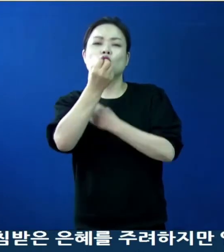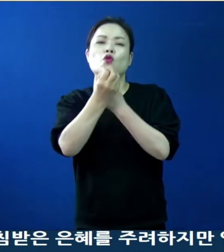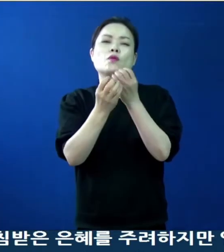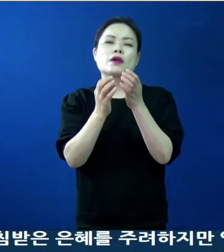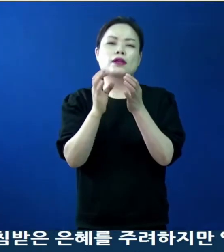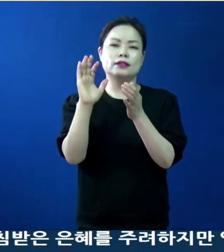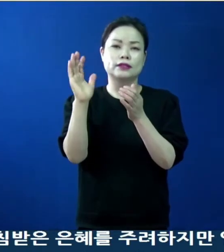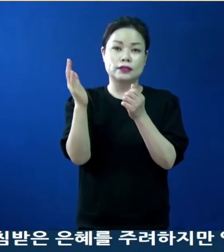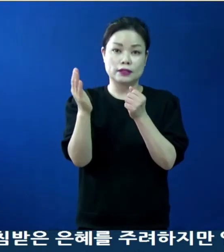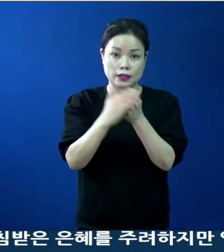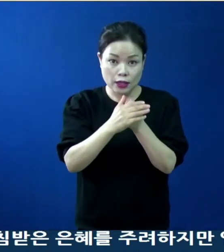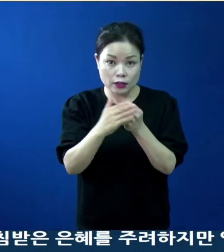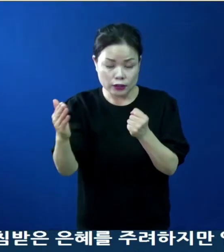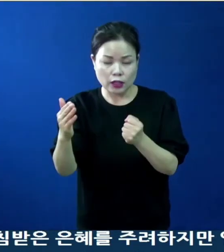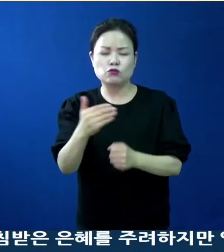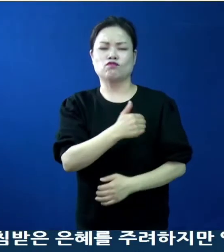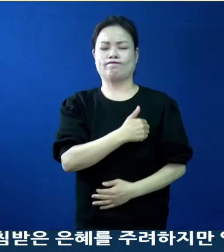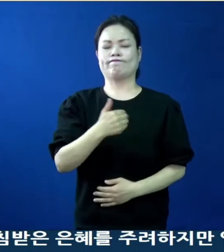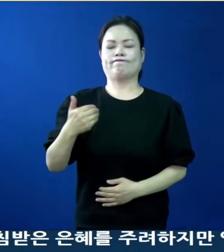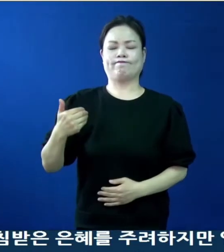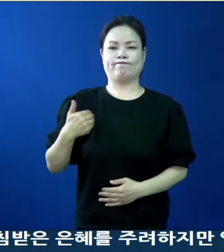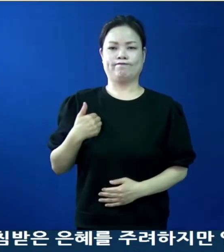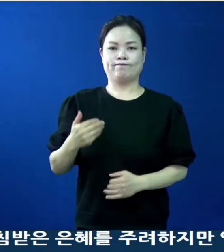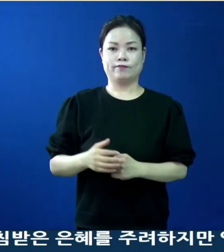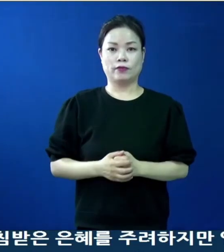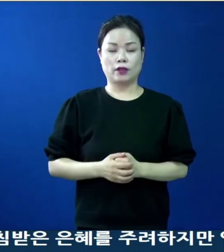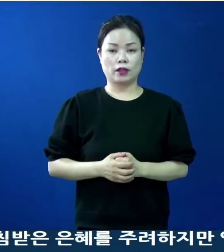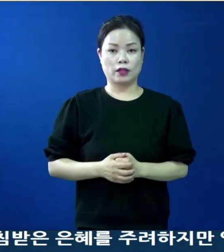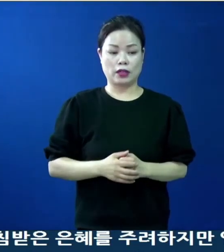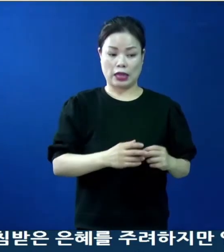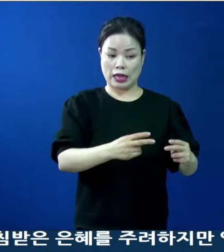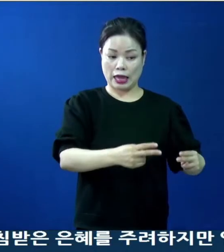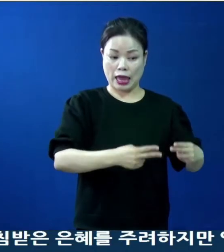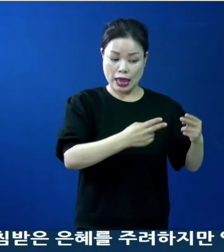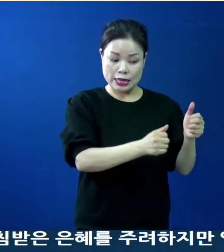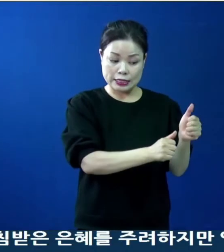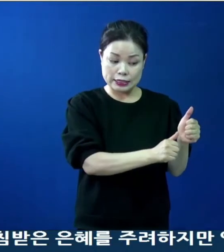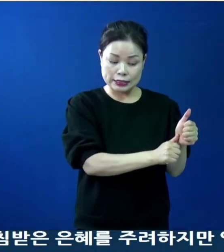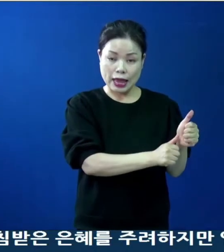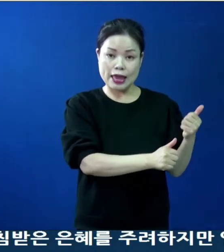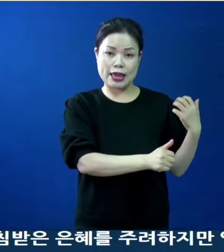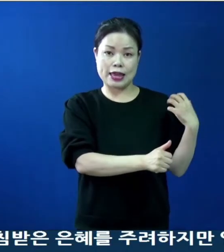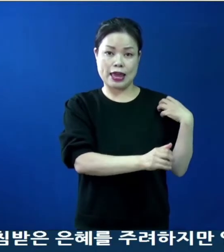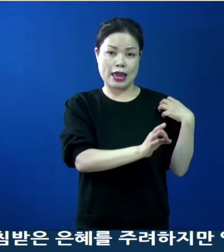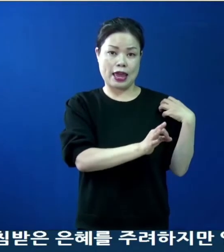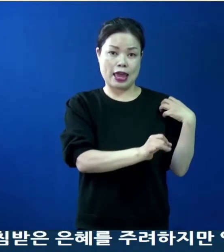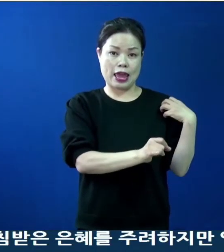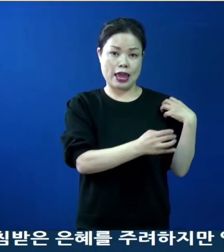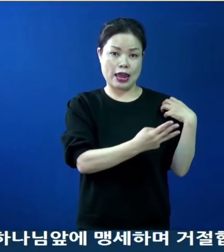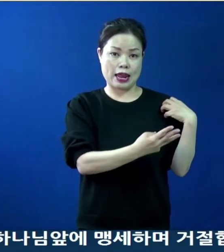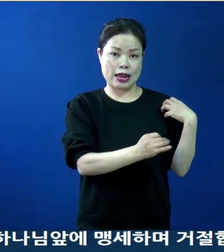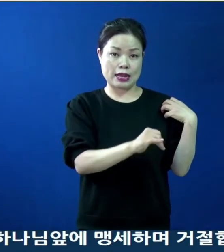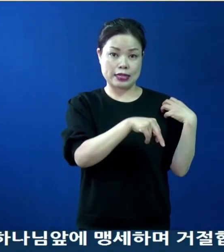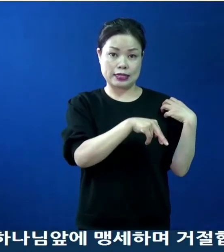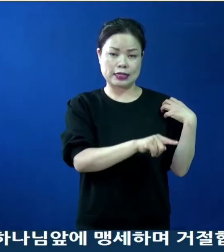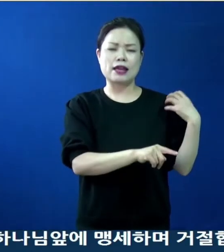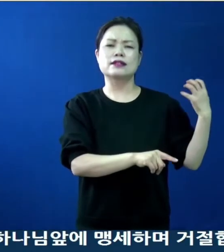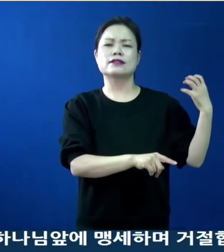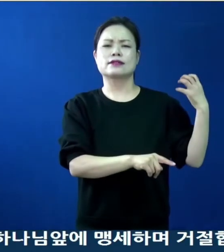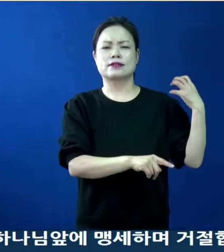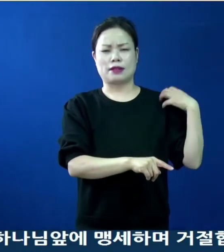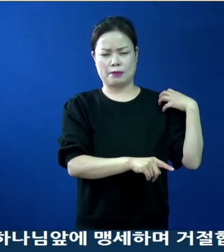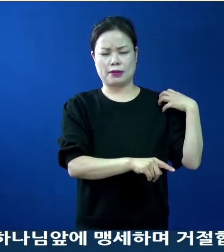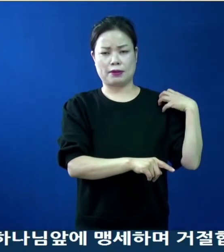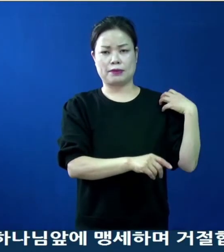되어졌기 때문에 그것으로 충분했기 때문입니다. 그러니까 엘리사는 그 엘리사의 사명, 그 사명만을 잘 감당한 것이라는